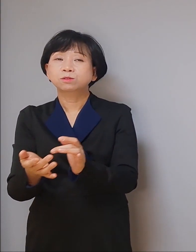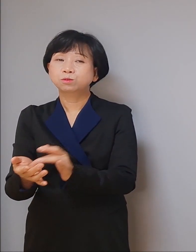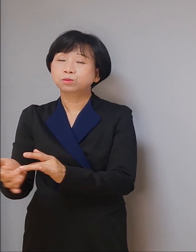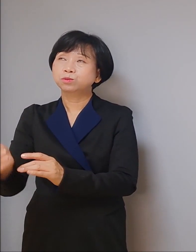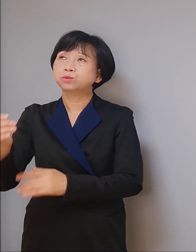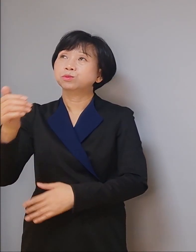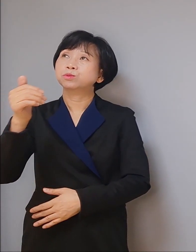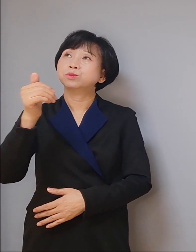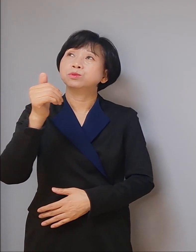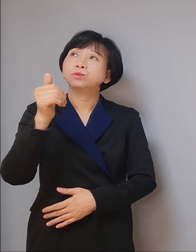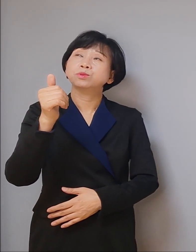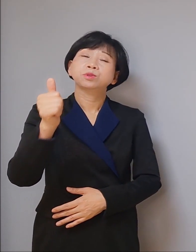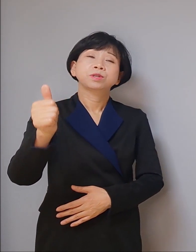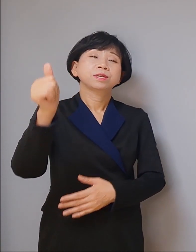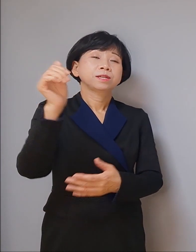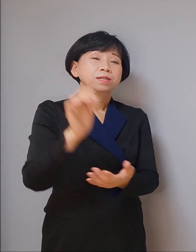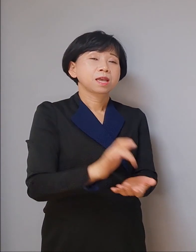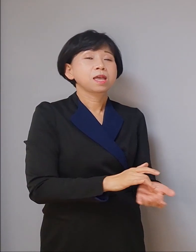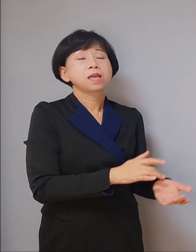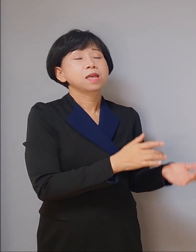예수